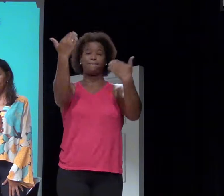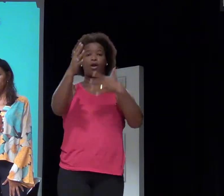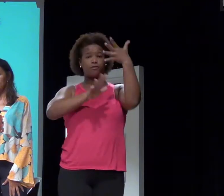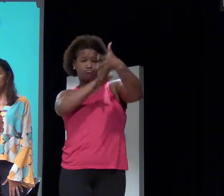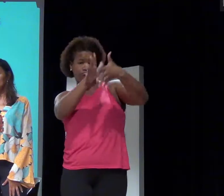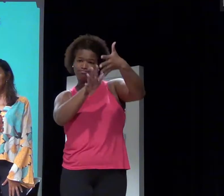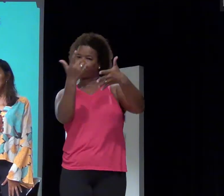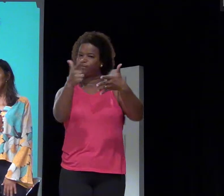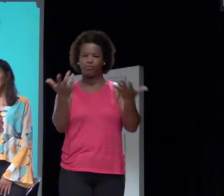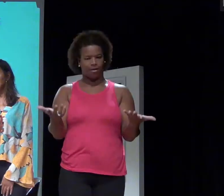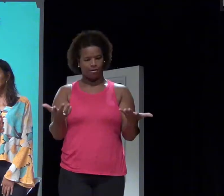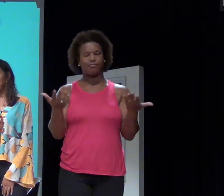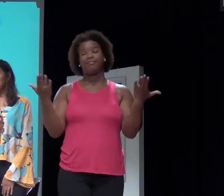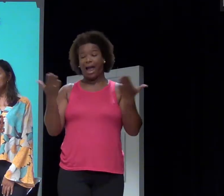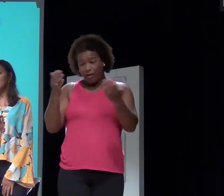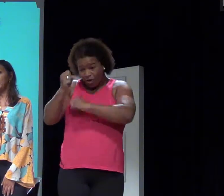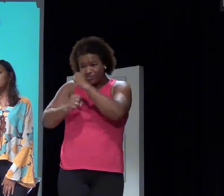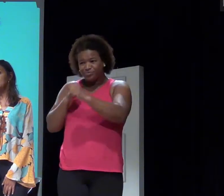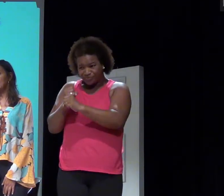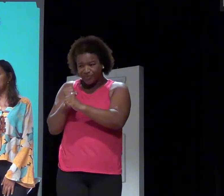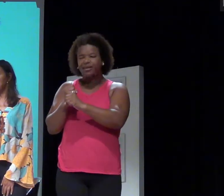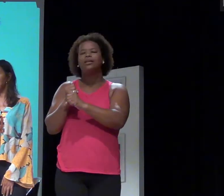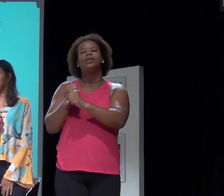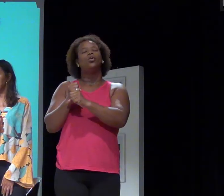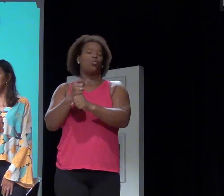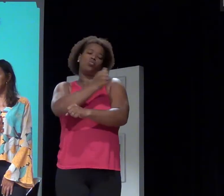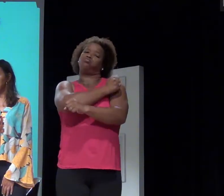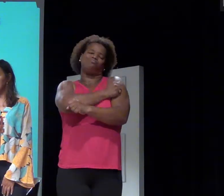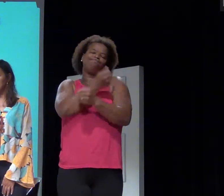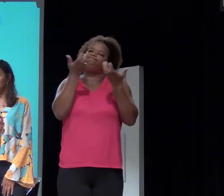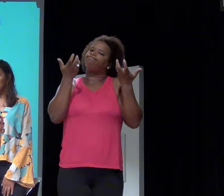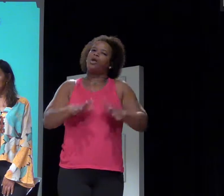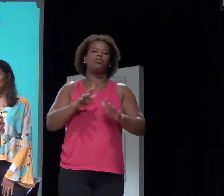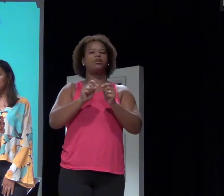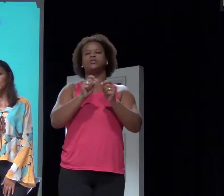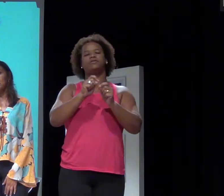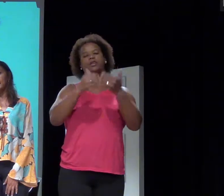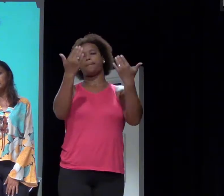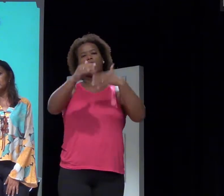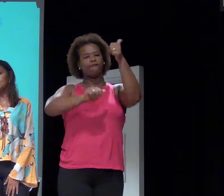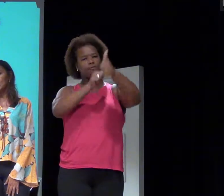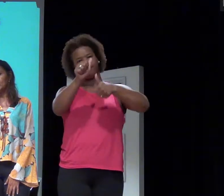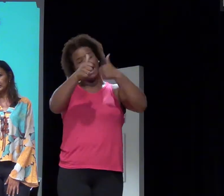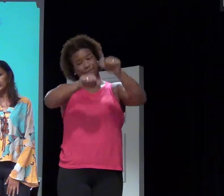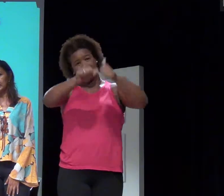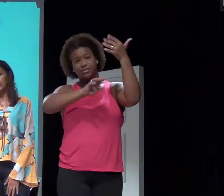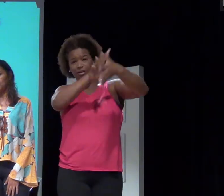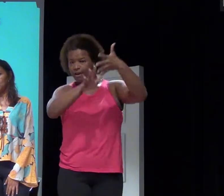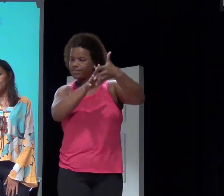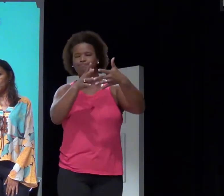videoprovas. Inclusive, esse ano, eles se recusaram a fazer as avaliações porque não eram em